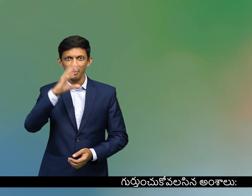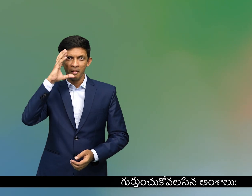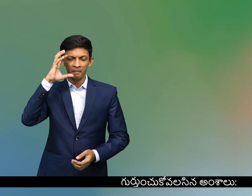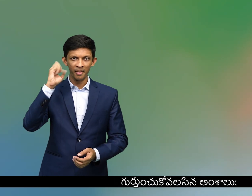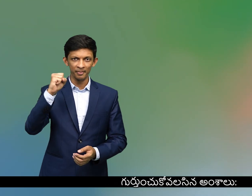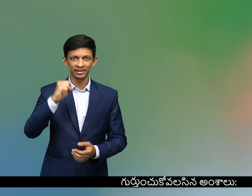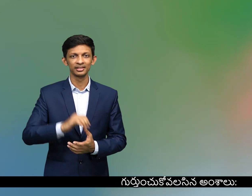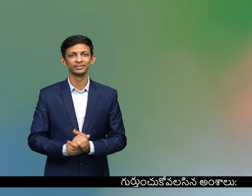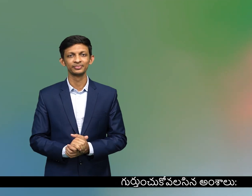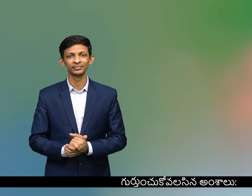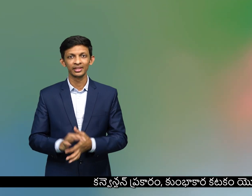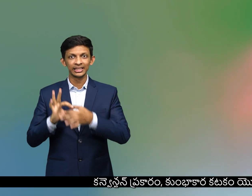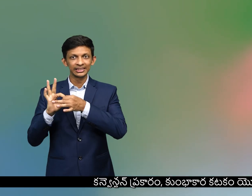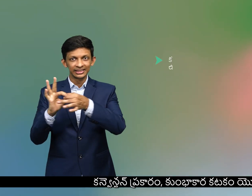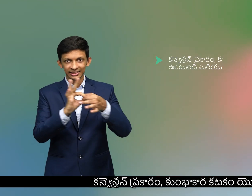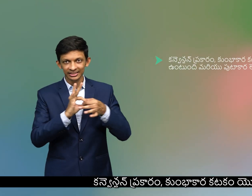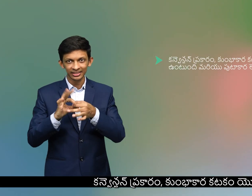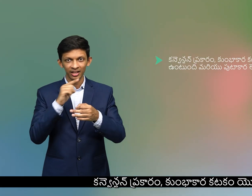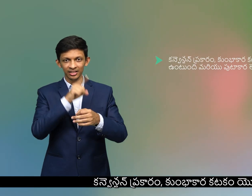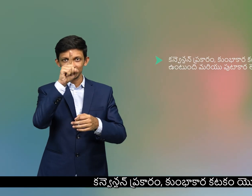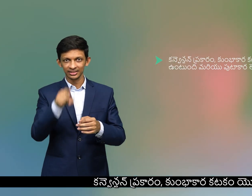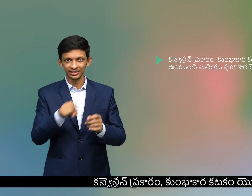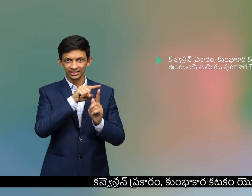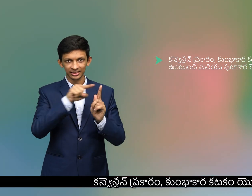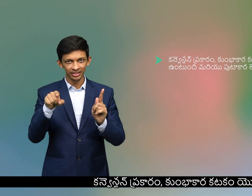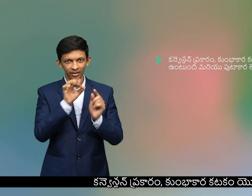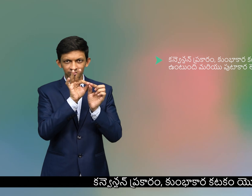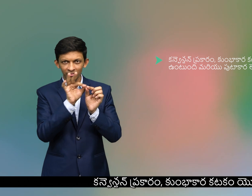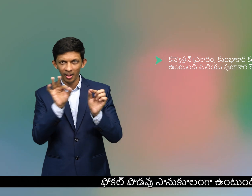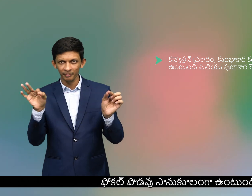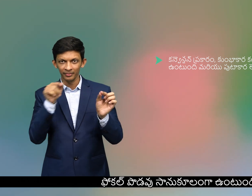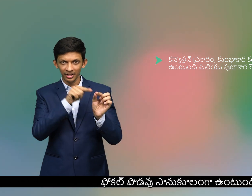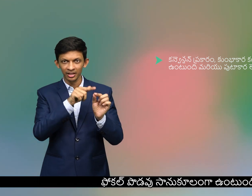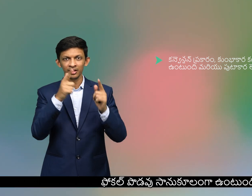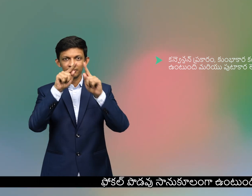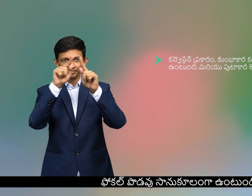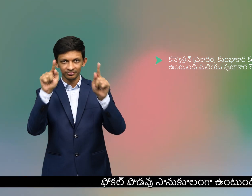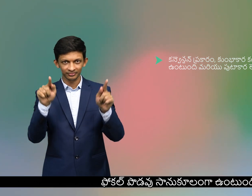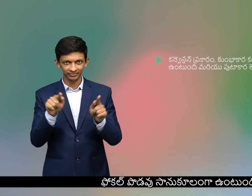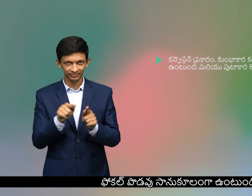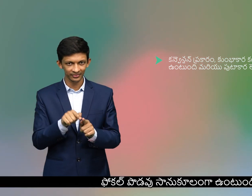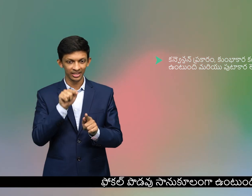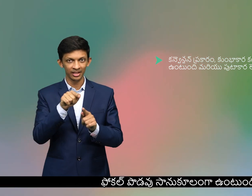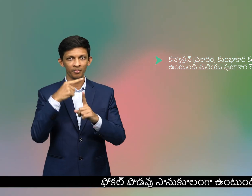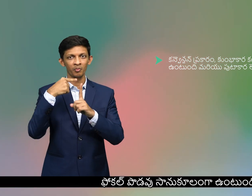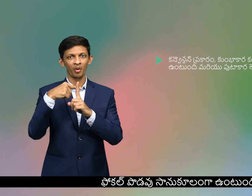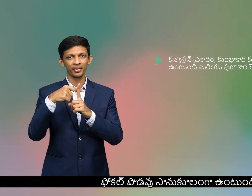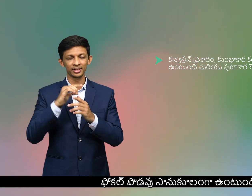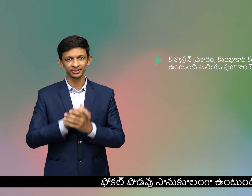గుర్తుంచుకోవలసిన అంశాలు: కన్వెన్షన్ ప్రకారం కుంభాకార కటకం యొక్క ఫోకల్ పొడవు సానుకూలంగా ఉంటుంది